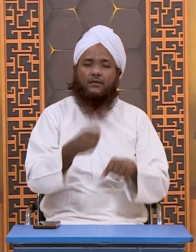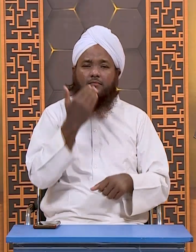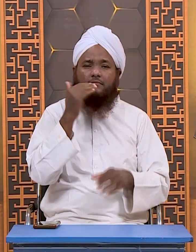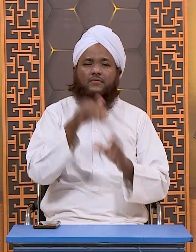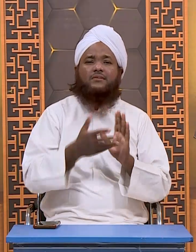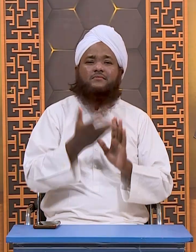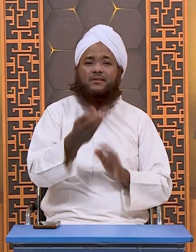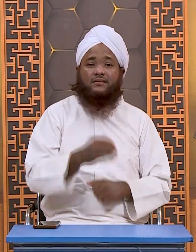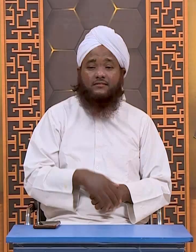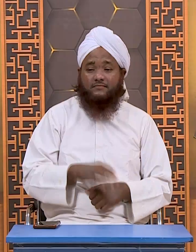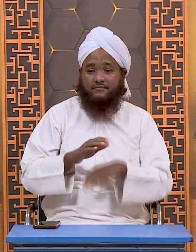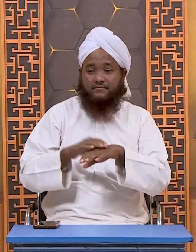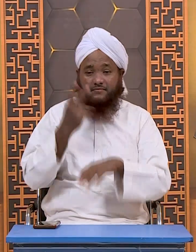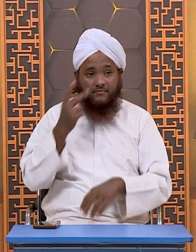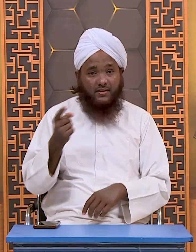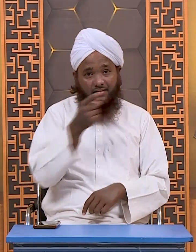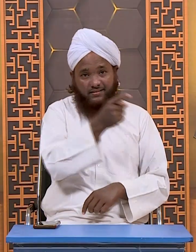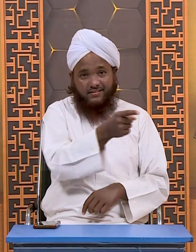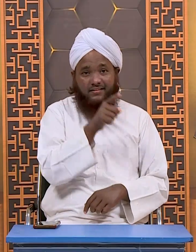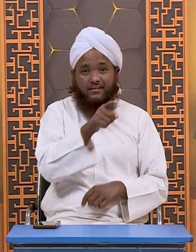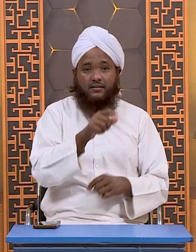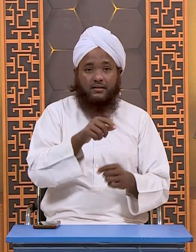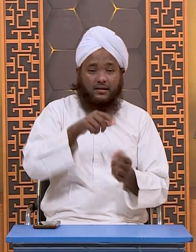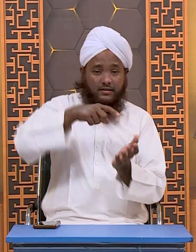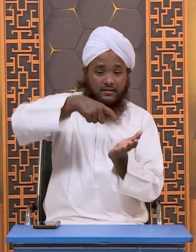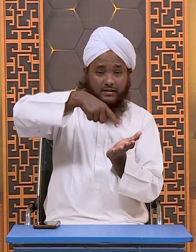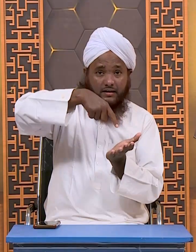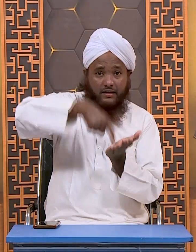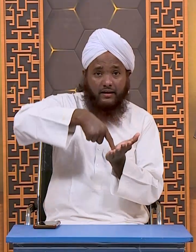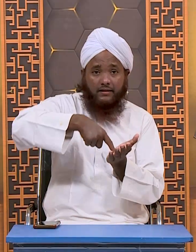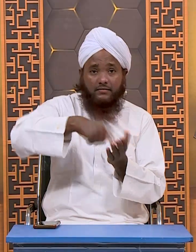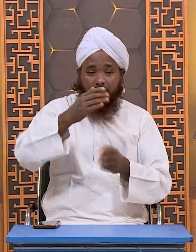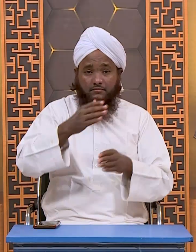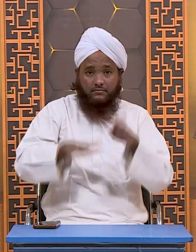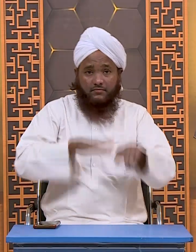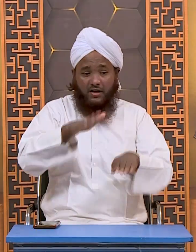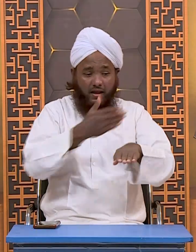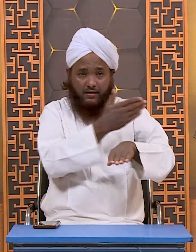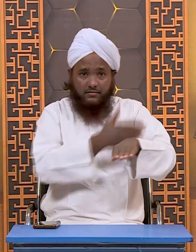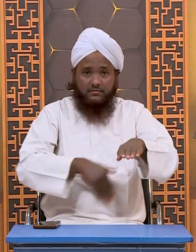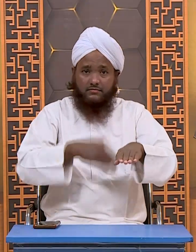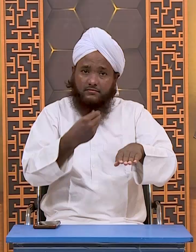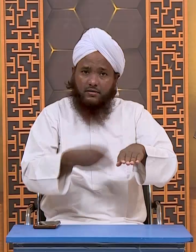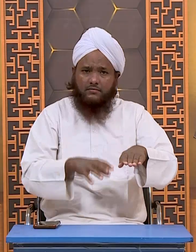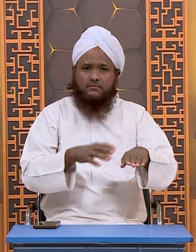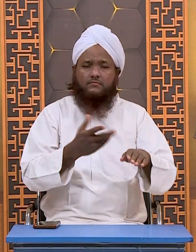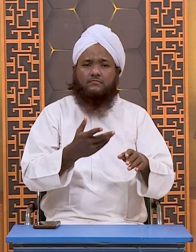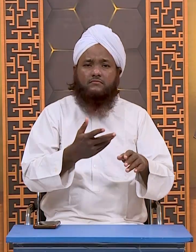ये चाह रहे थे, देखो ये वो शख्स है कि जिसकी एक टांग नहीं है, लेकिन इसकी इस माजूरी के बावजूद भी वो